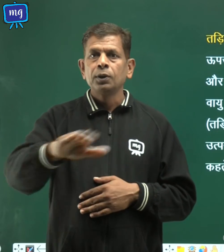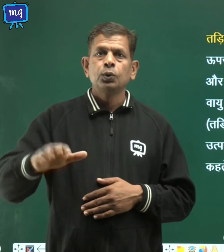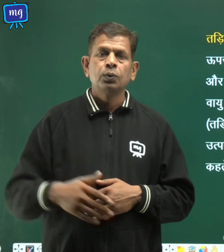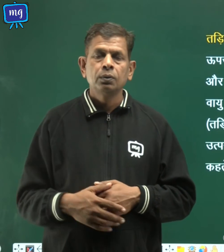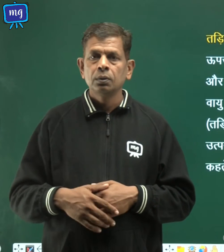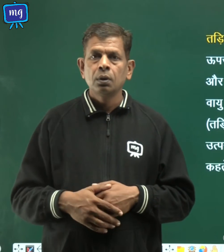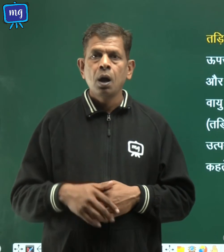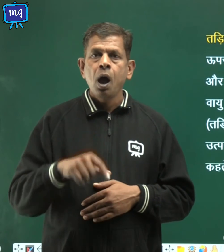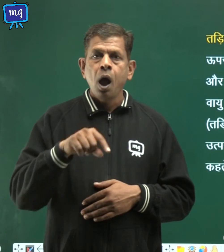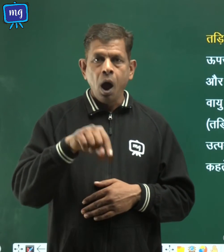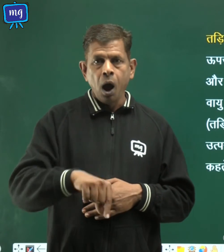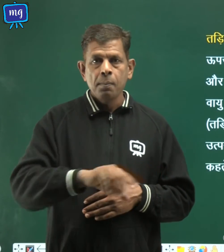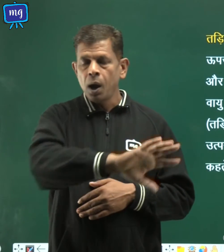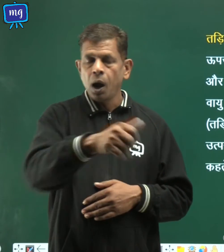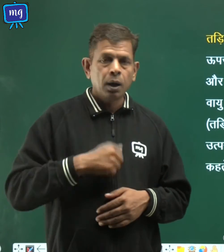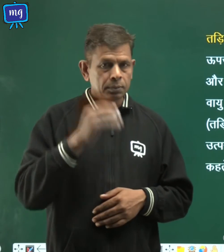बच्चों, अब हम समझेंगे